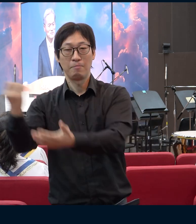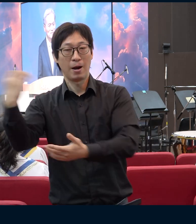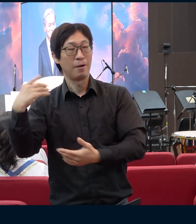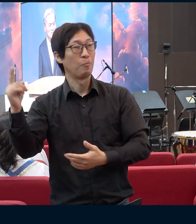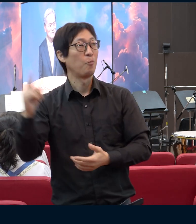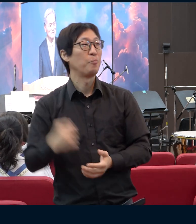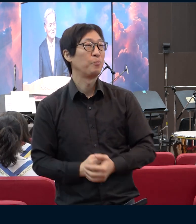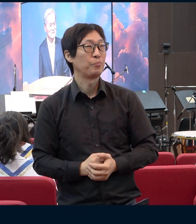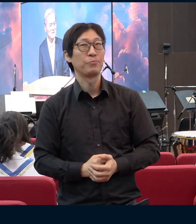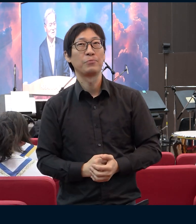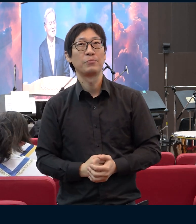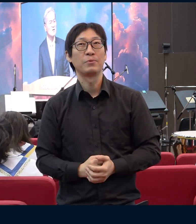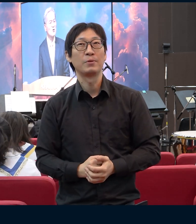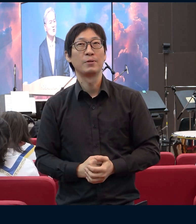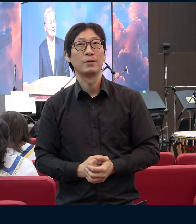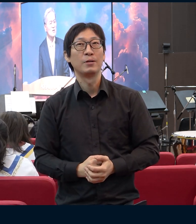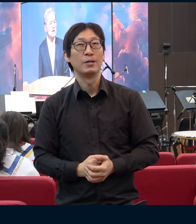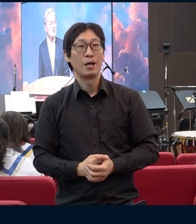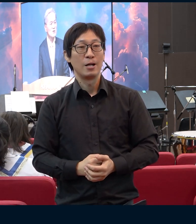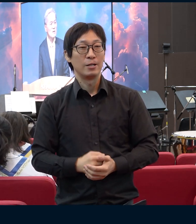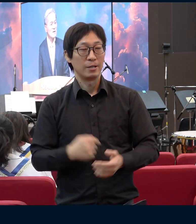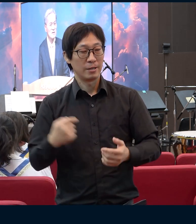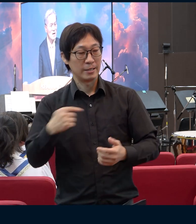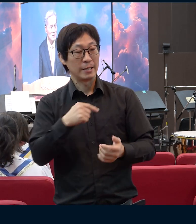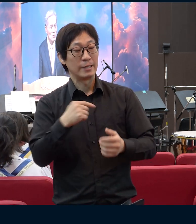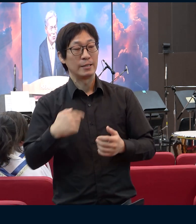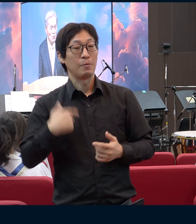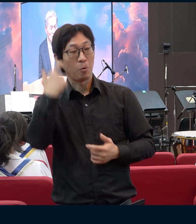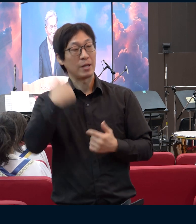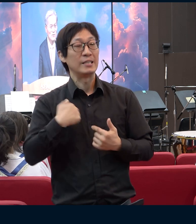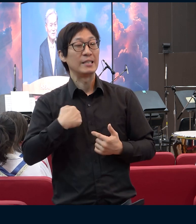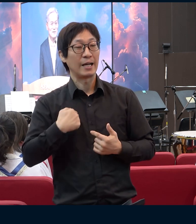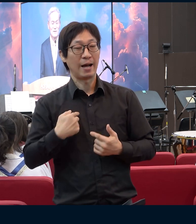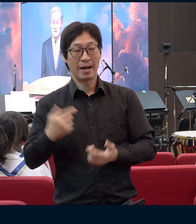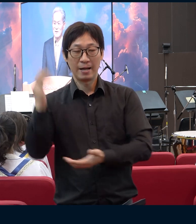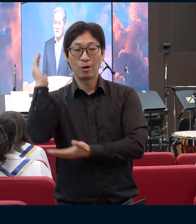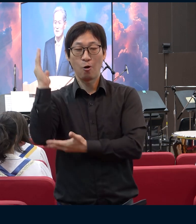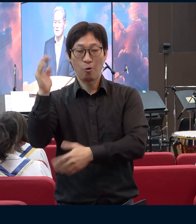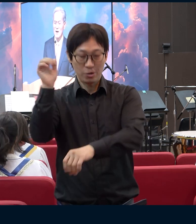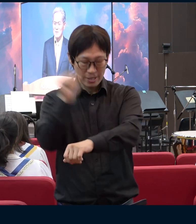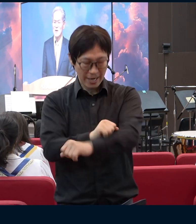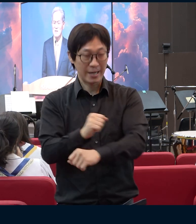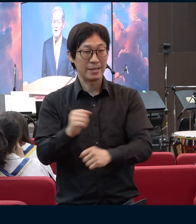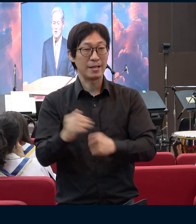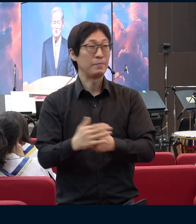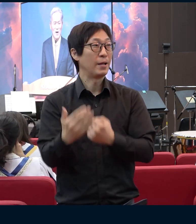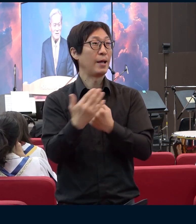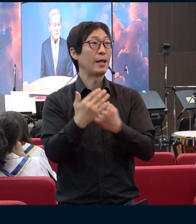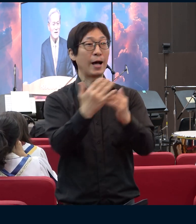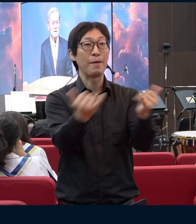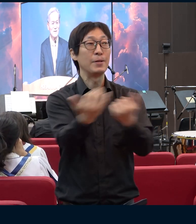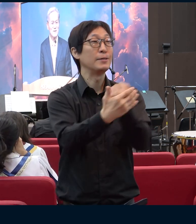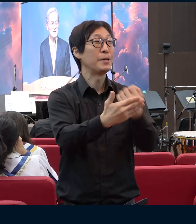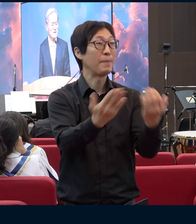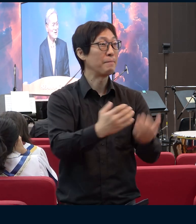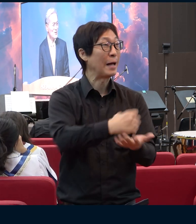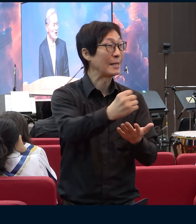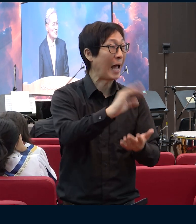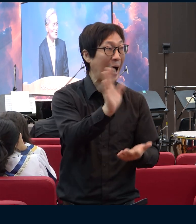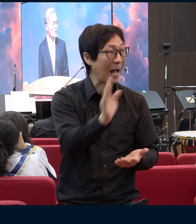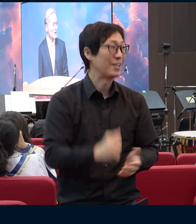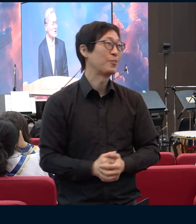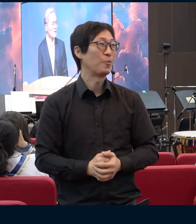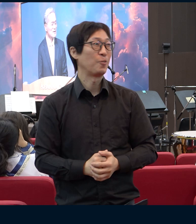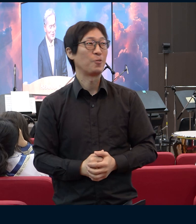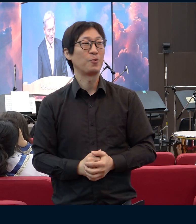말씀하시기를, 네가 설교를 잘해서 은혜 받은 게 아니고, 말씀 안 하셔도 아는데,